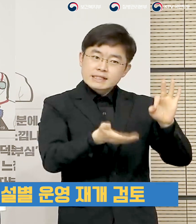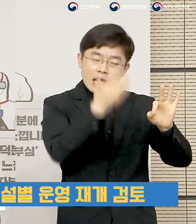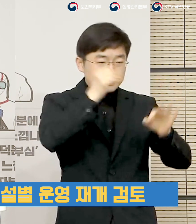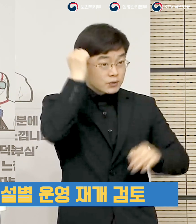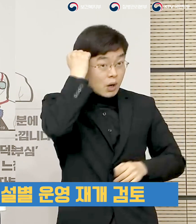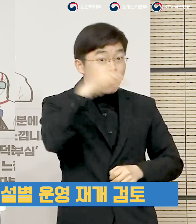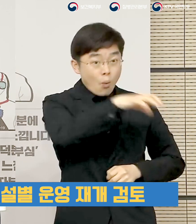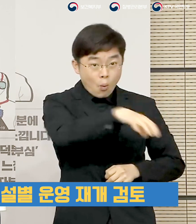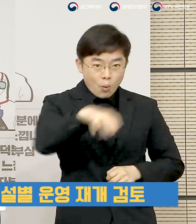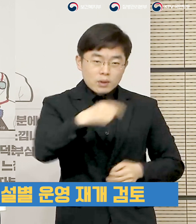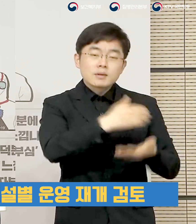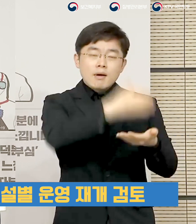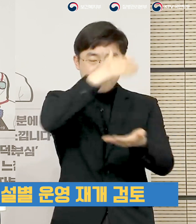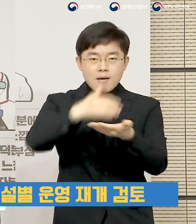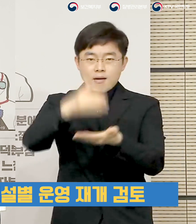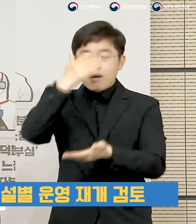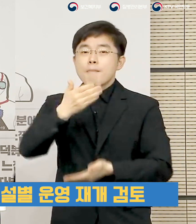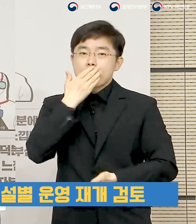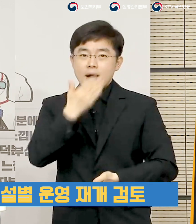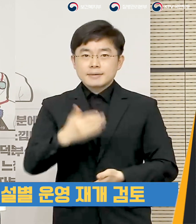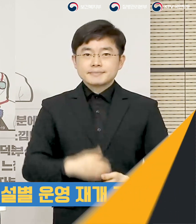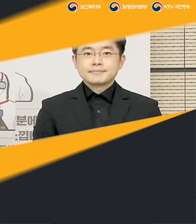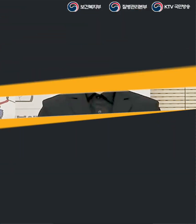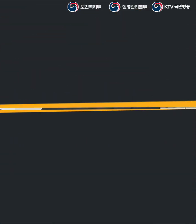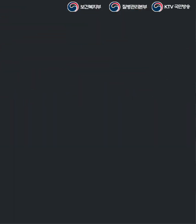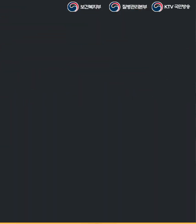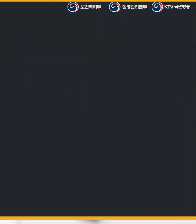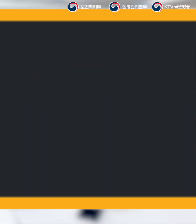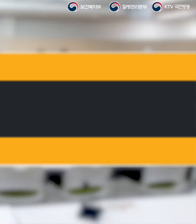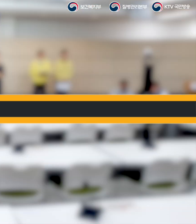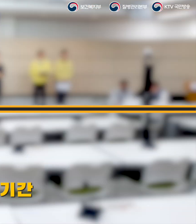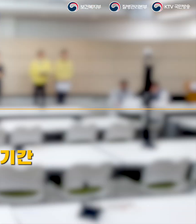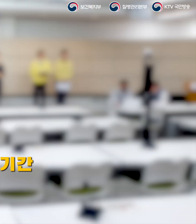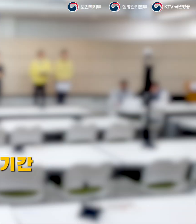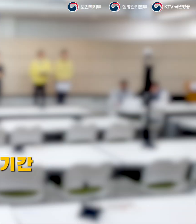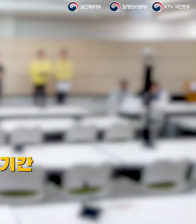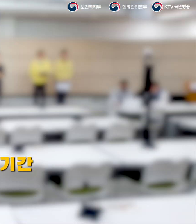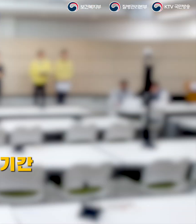등의 운영을 재개하는 방안도 같이 검토를 하고 있습니다.